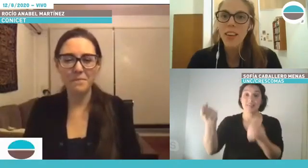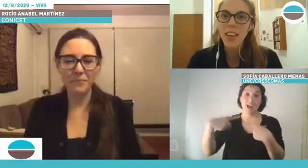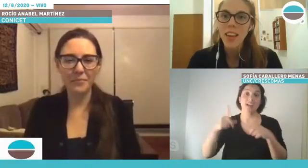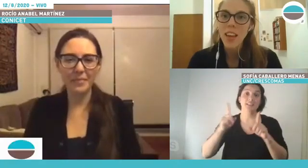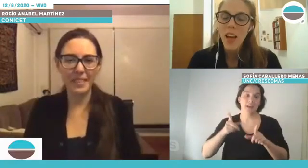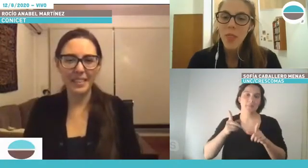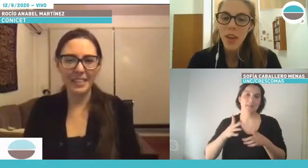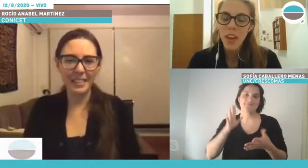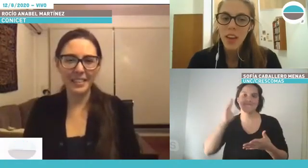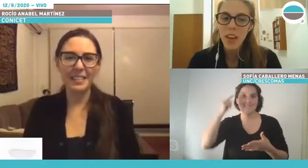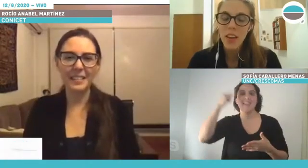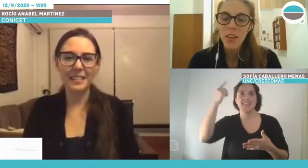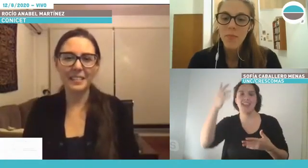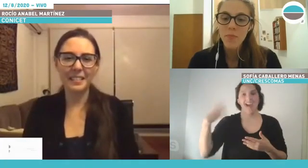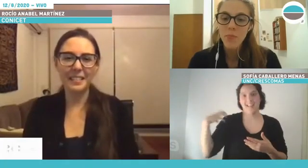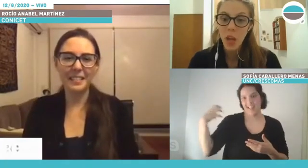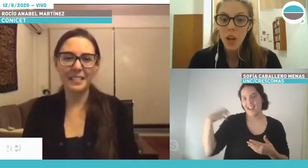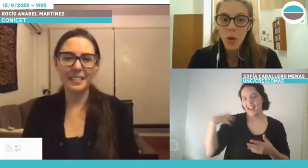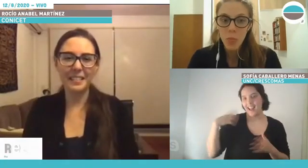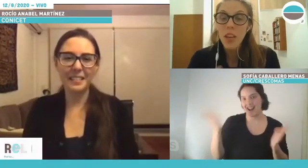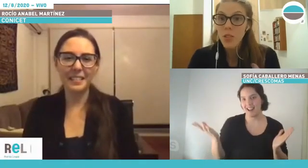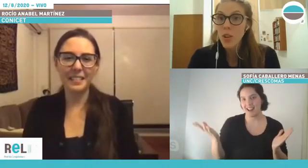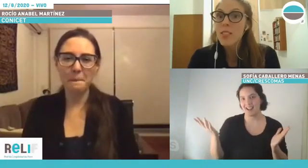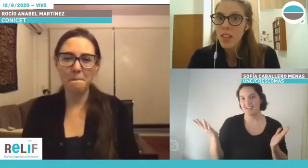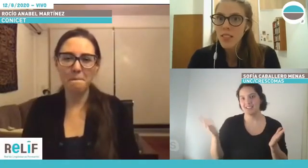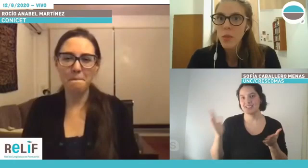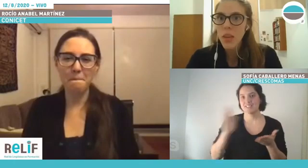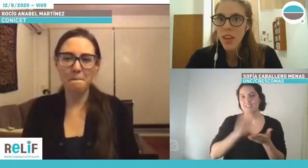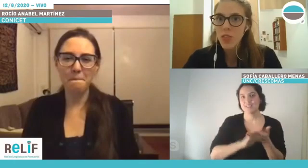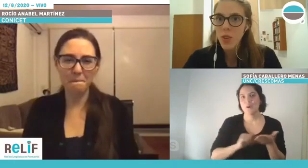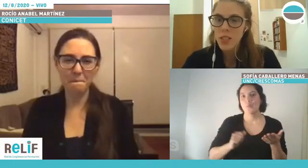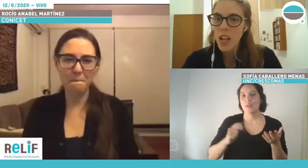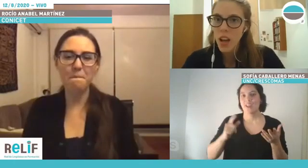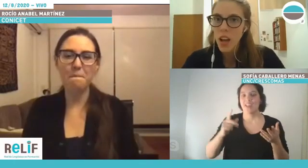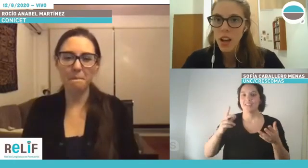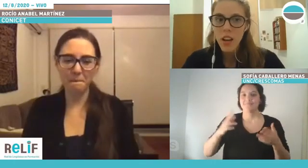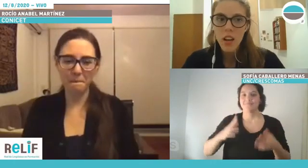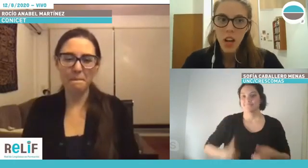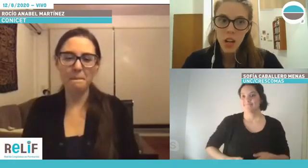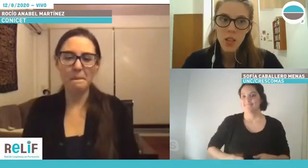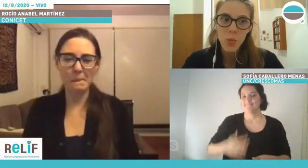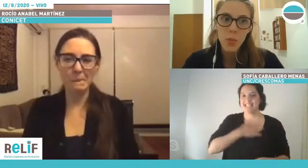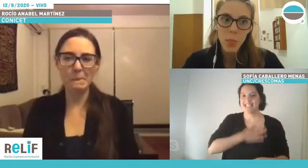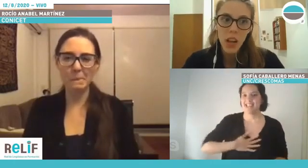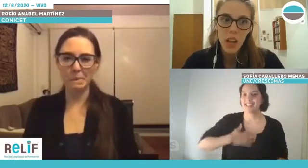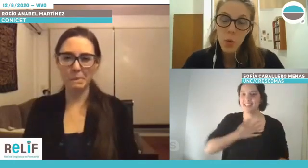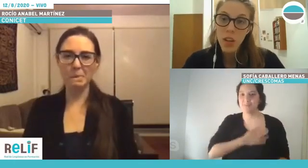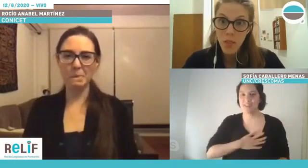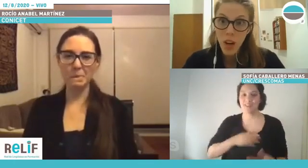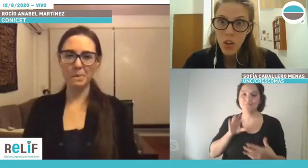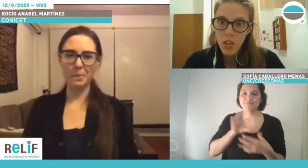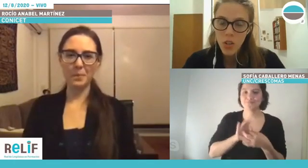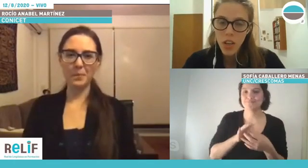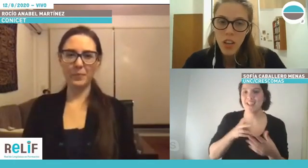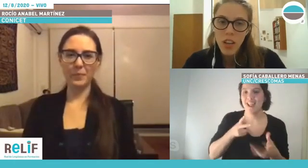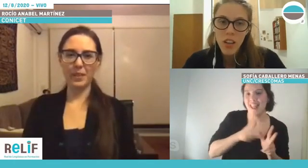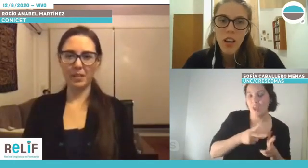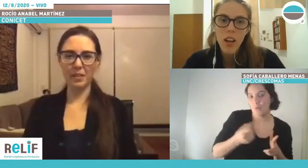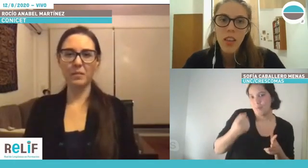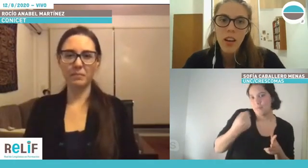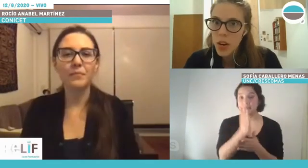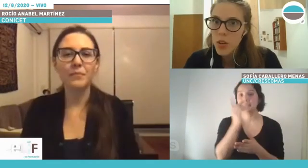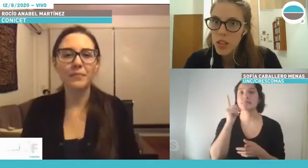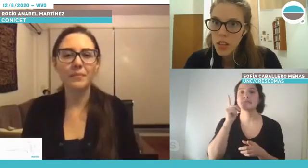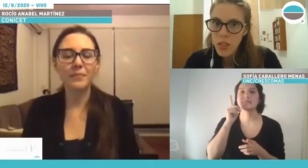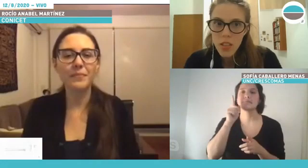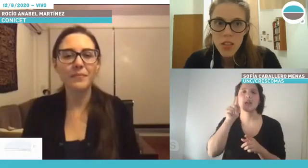panorama de como esto, ¿no? El sentimiento hacia su propia lengua y el valor que